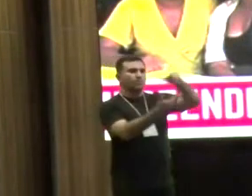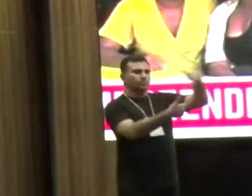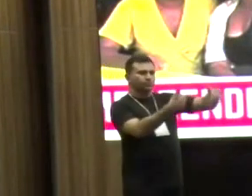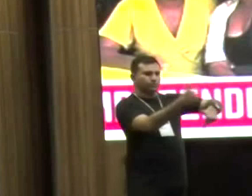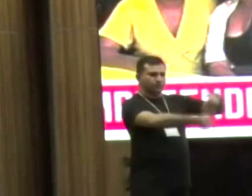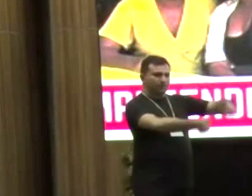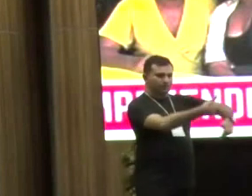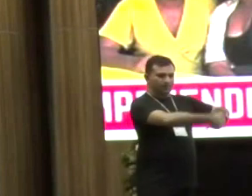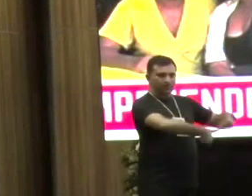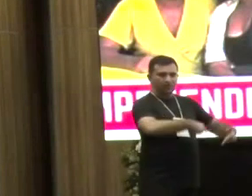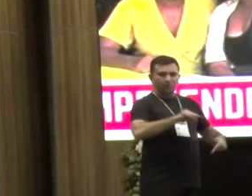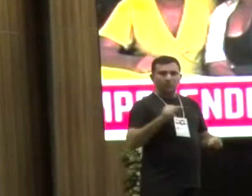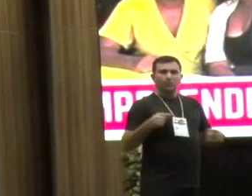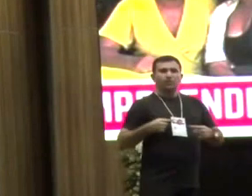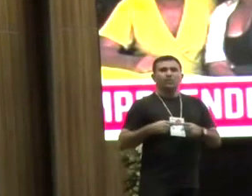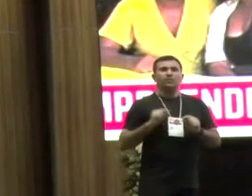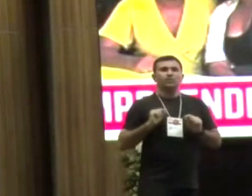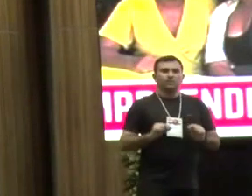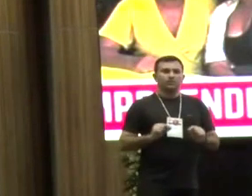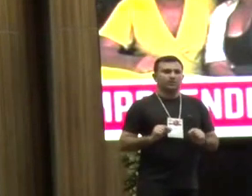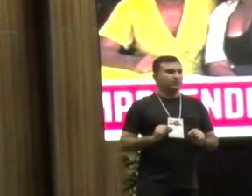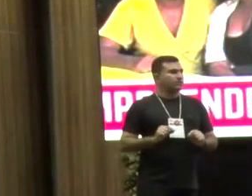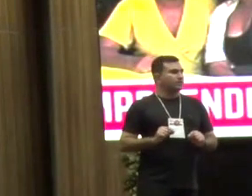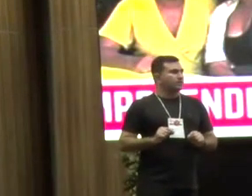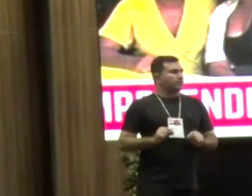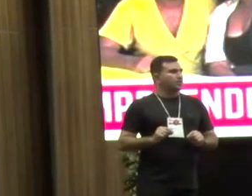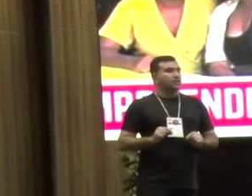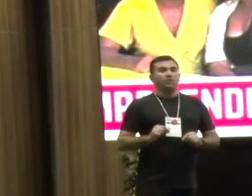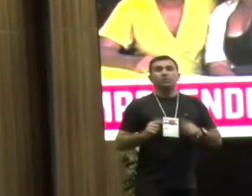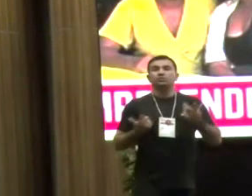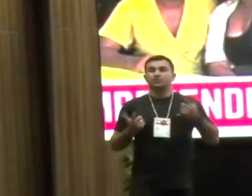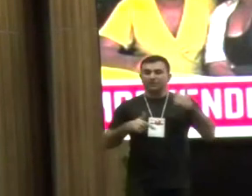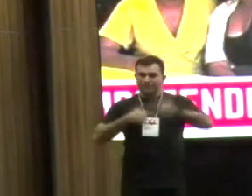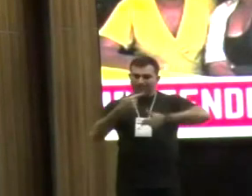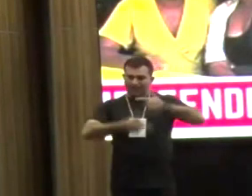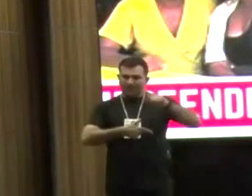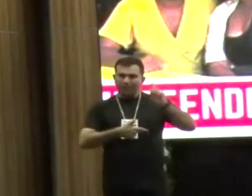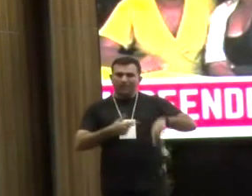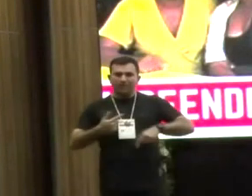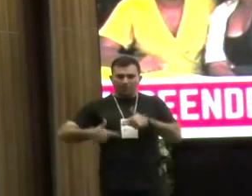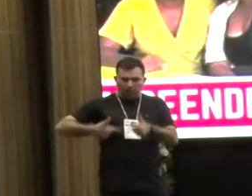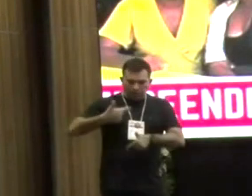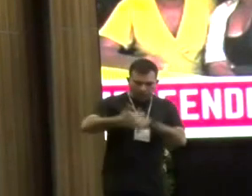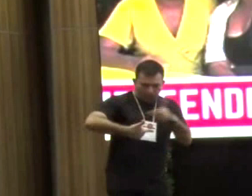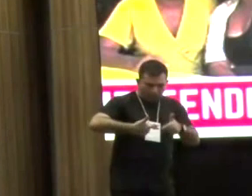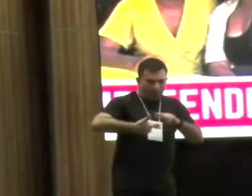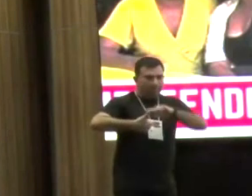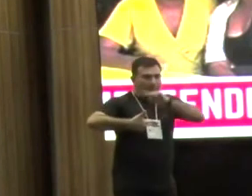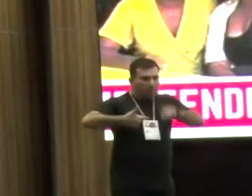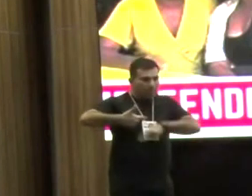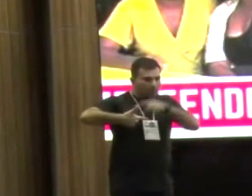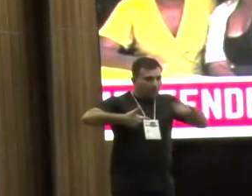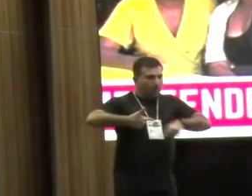trabalho. Porque o trabalho, ele está em movimento.